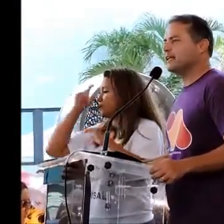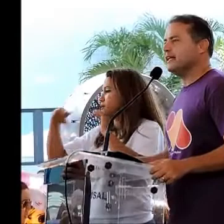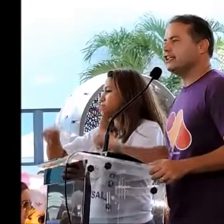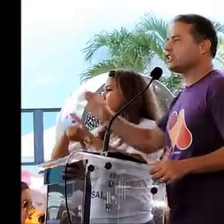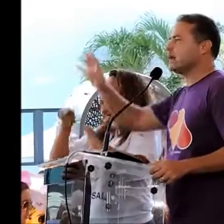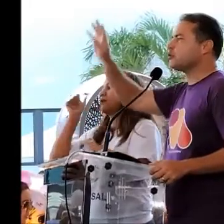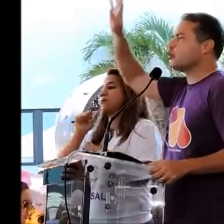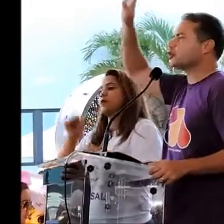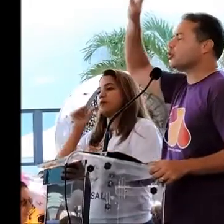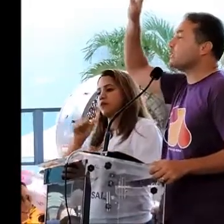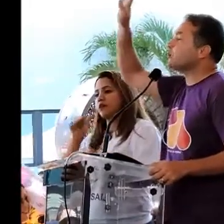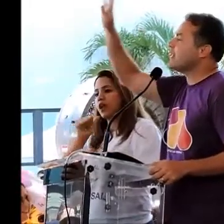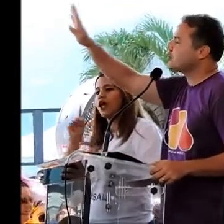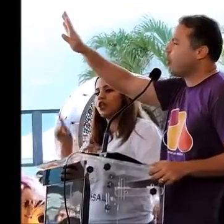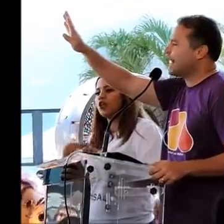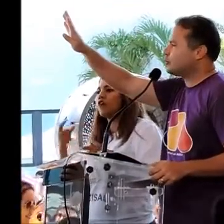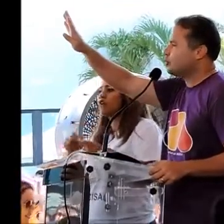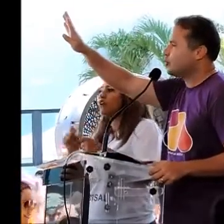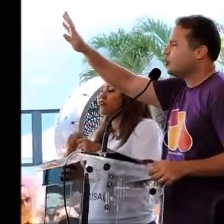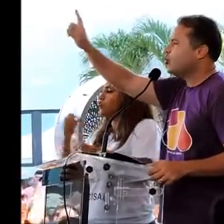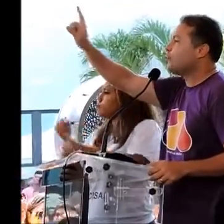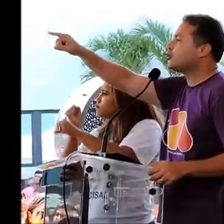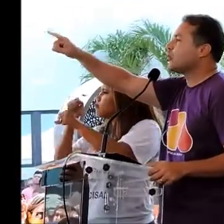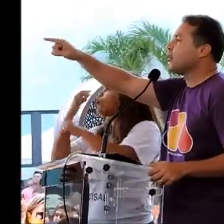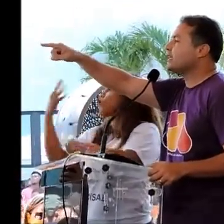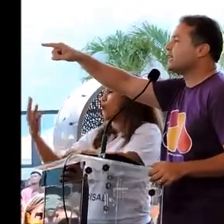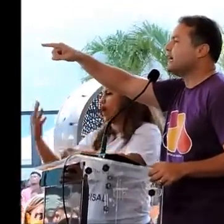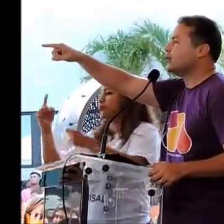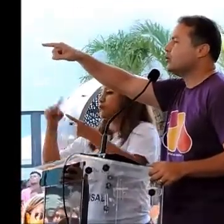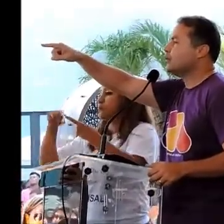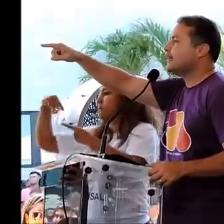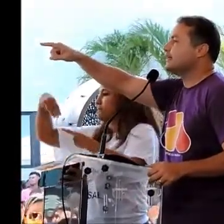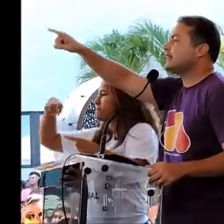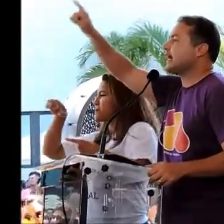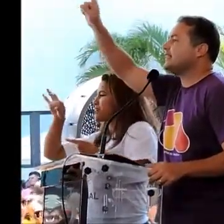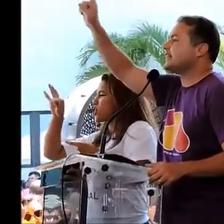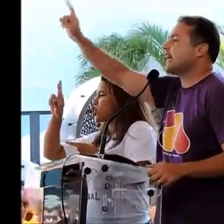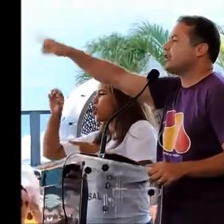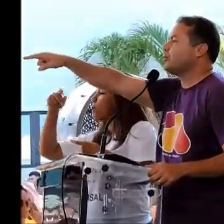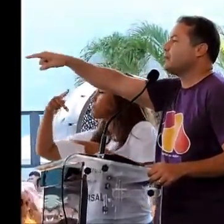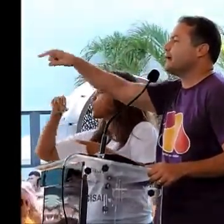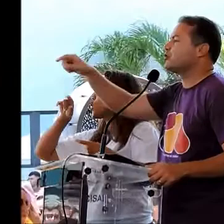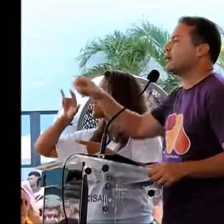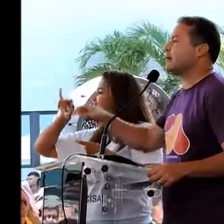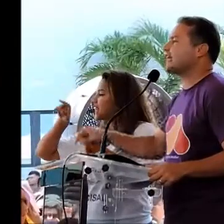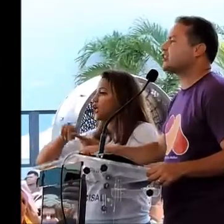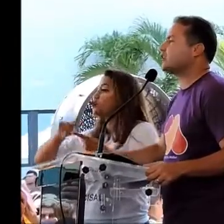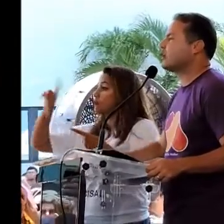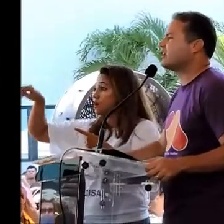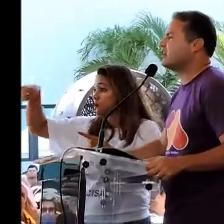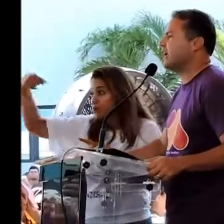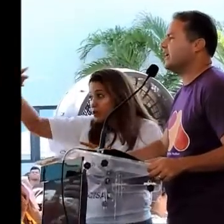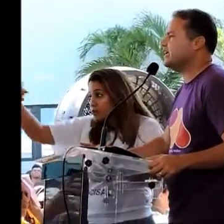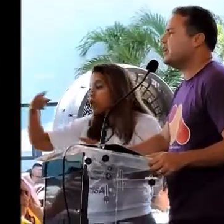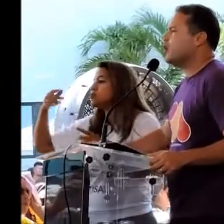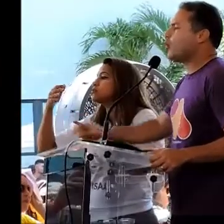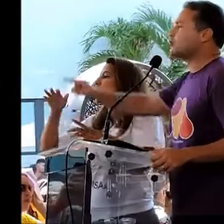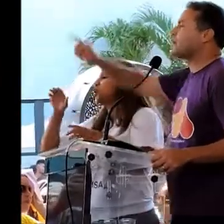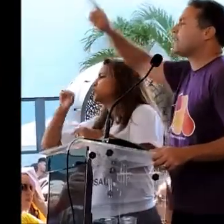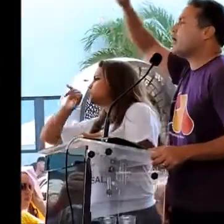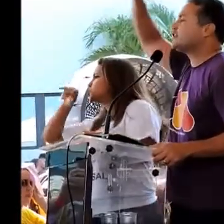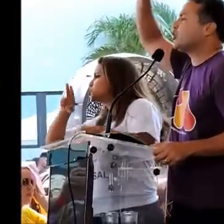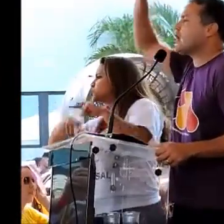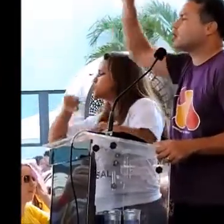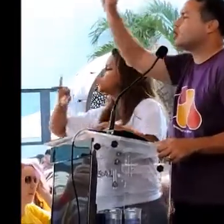Mulher e estamos construindo mais 4, o Metropolitano, que será entregue no primeiro semestre do ano que vem,